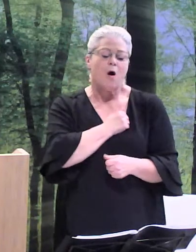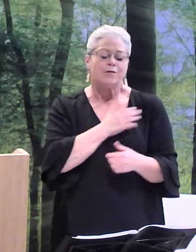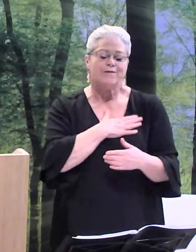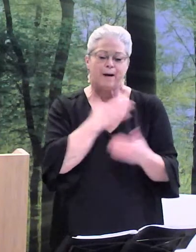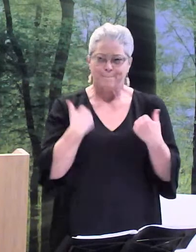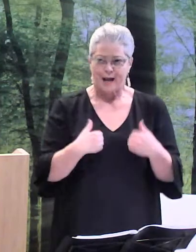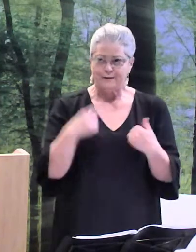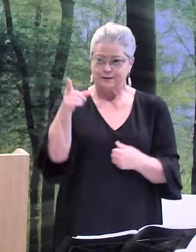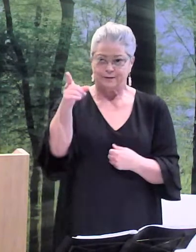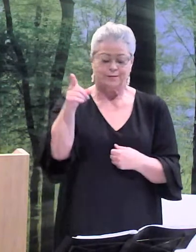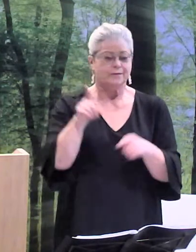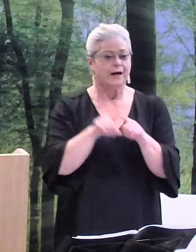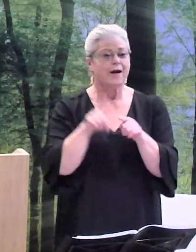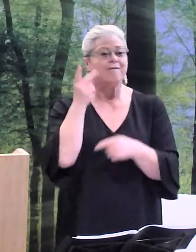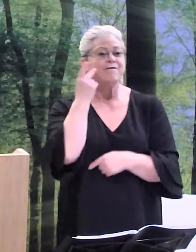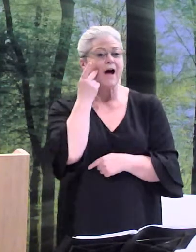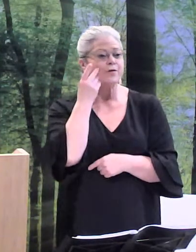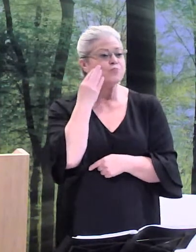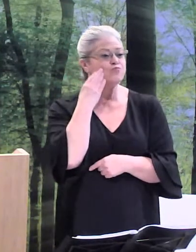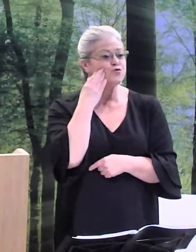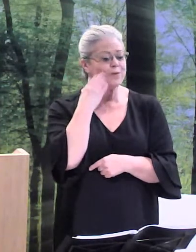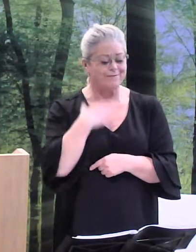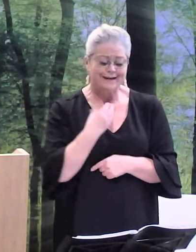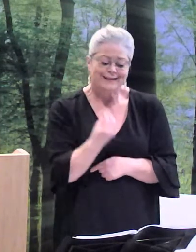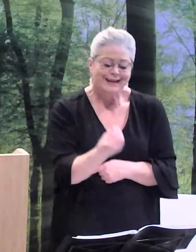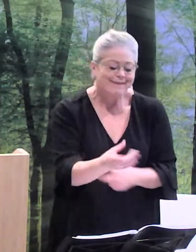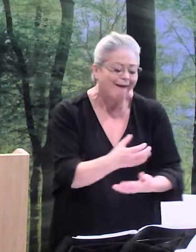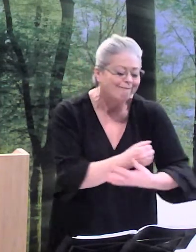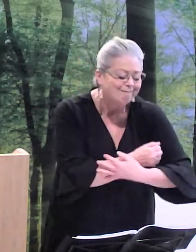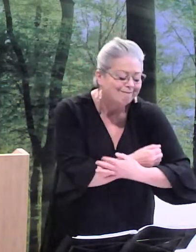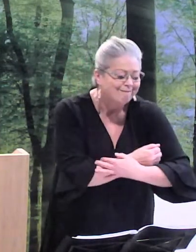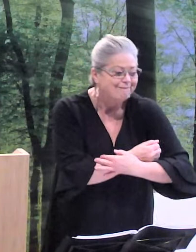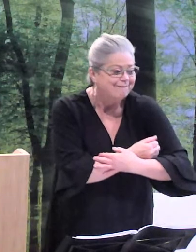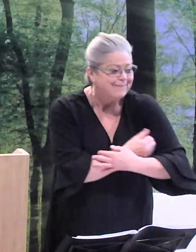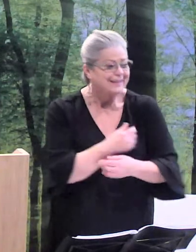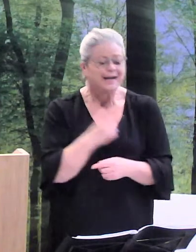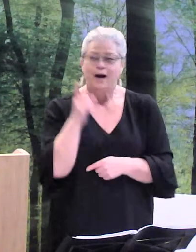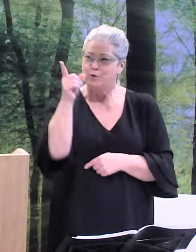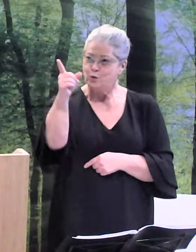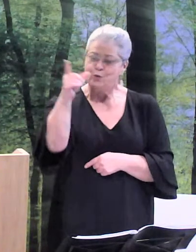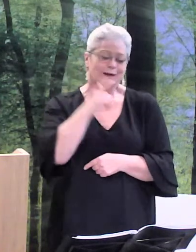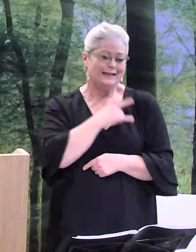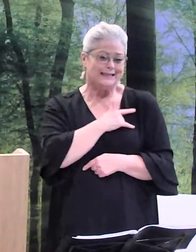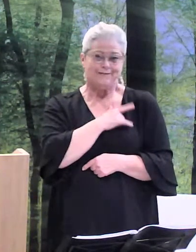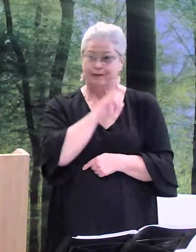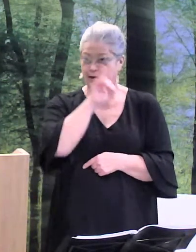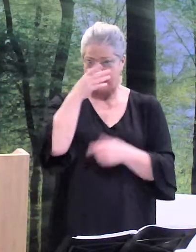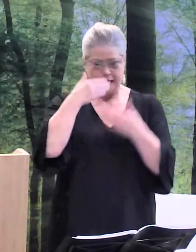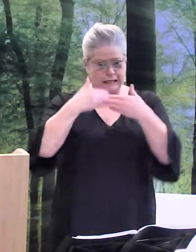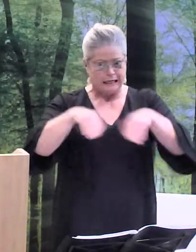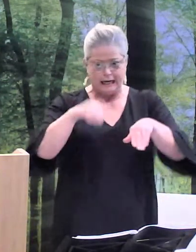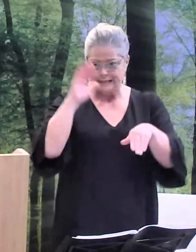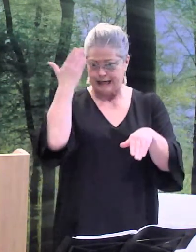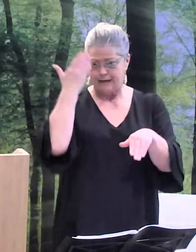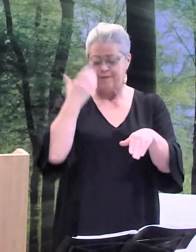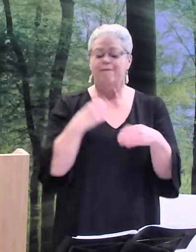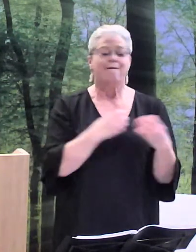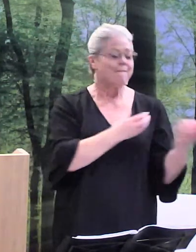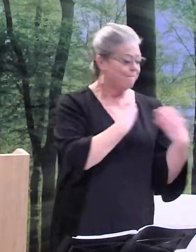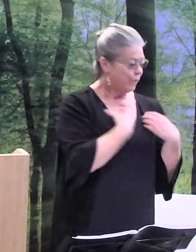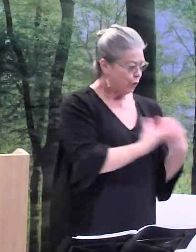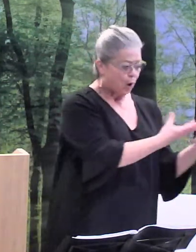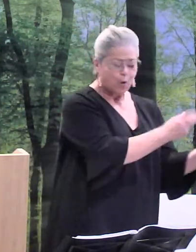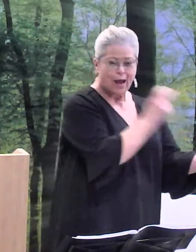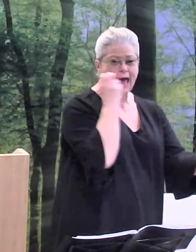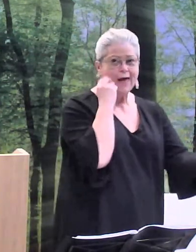mensen zoals een vader en moeder van hun kinderen. Aan uw liefde die geen grenzen kent, vertrouwen wij Hendrik nu